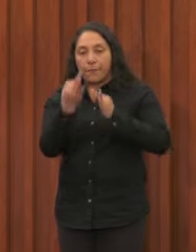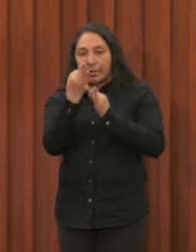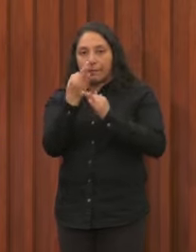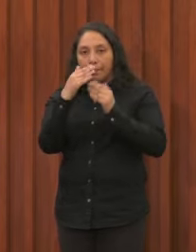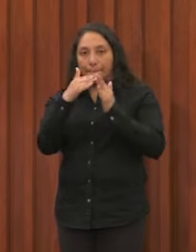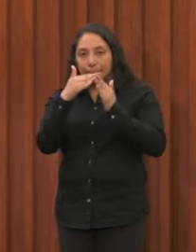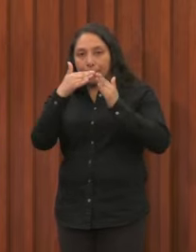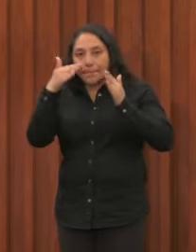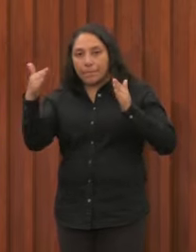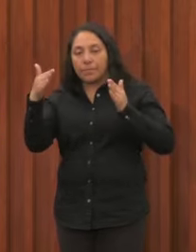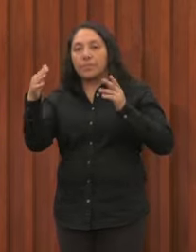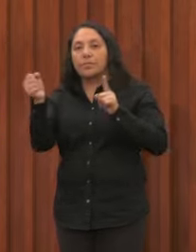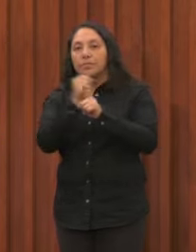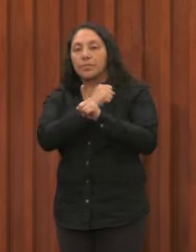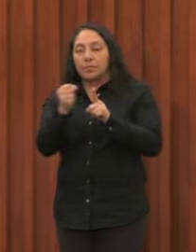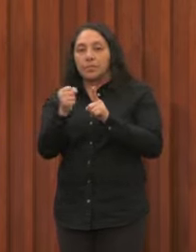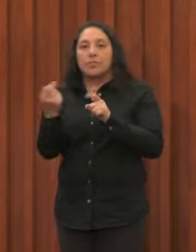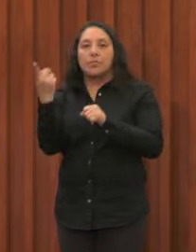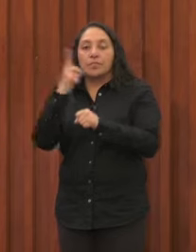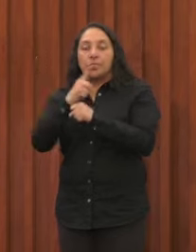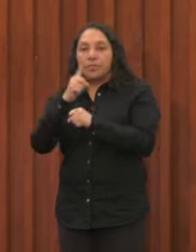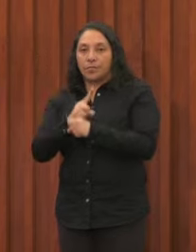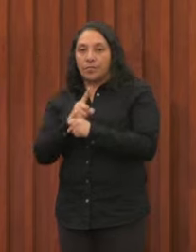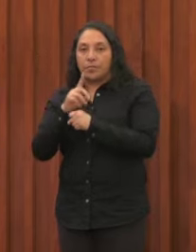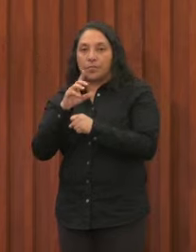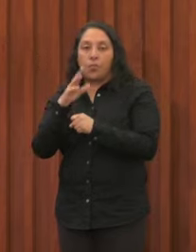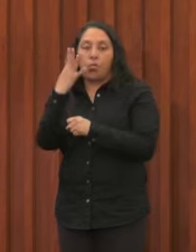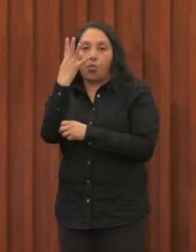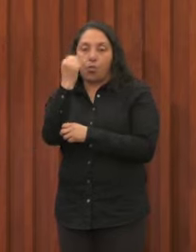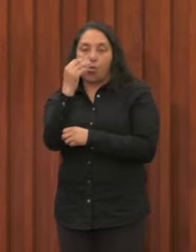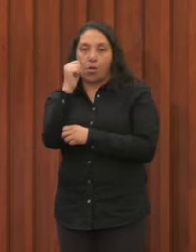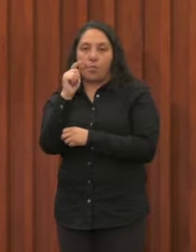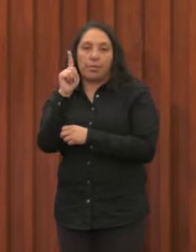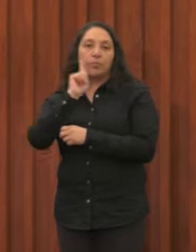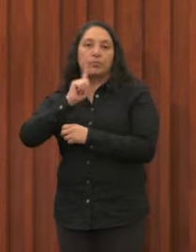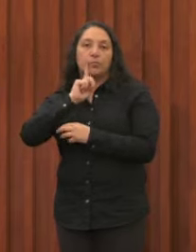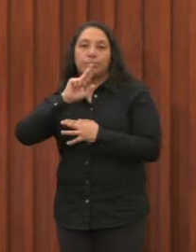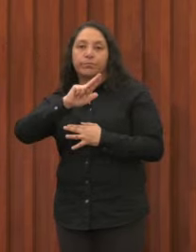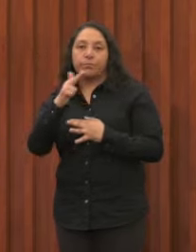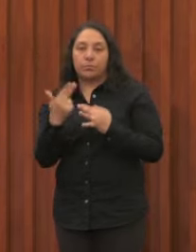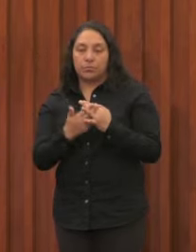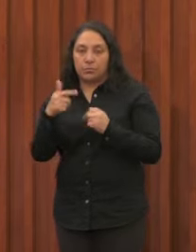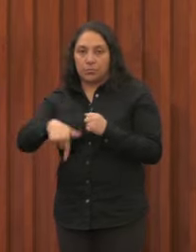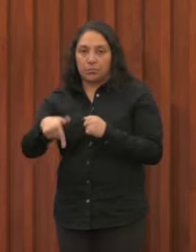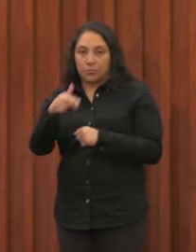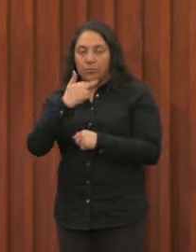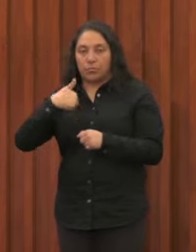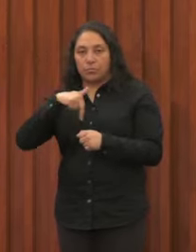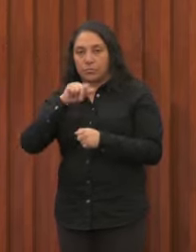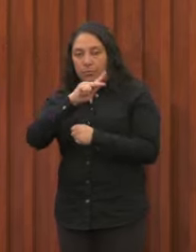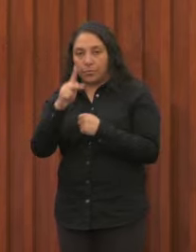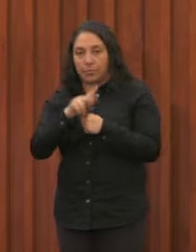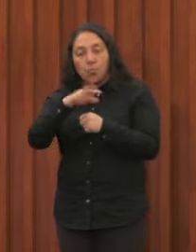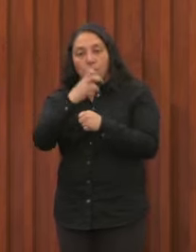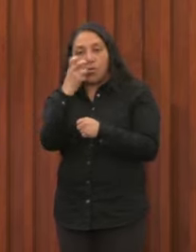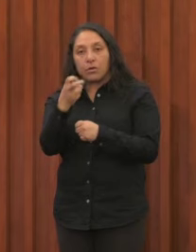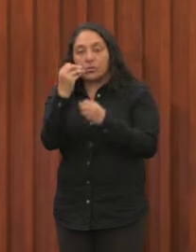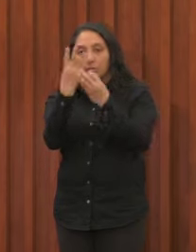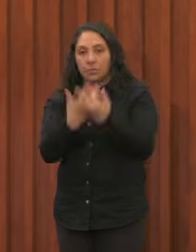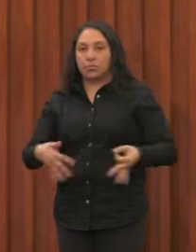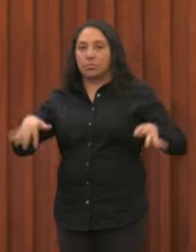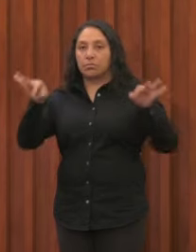y cruenta violencia que diariamente cobra la vida de 9 mujeres en nuestro país. Por ello, es